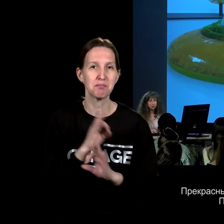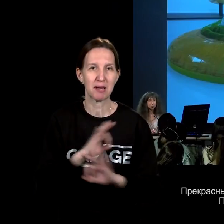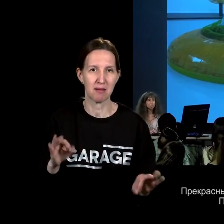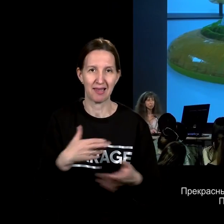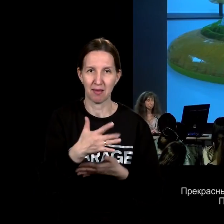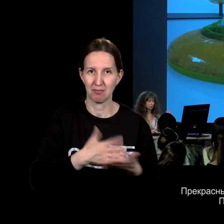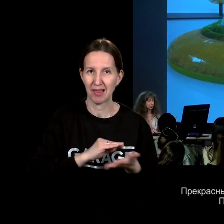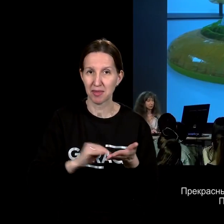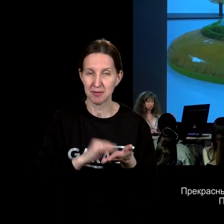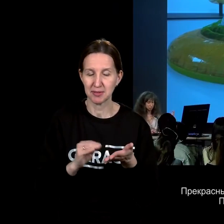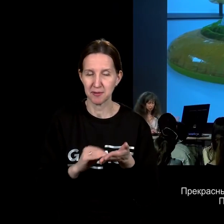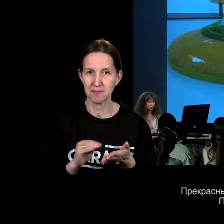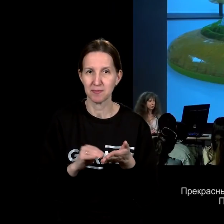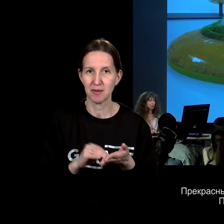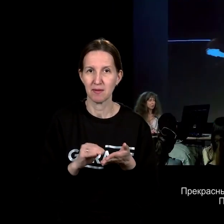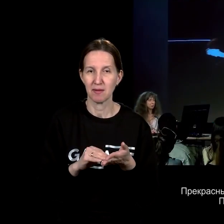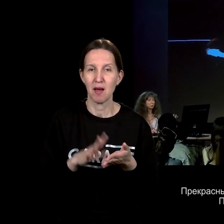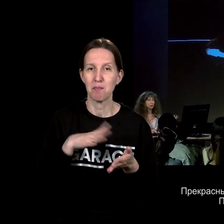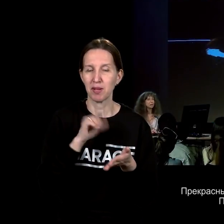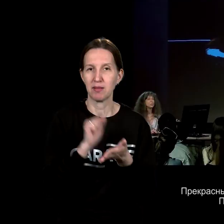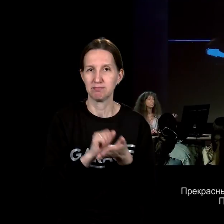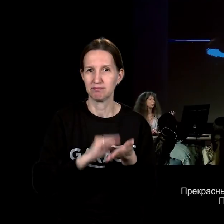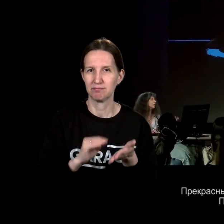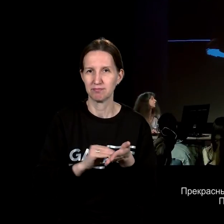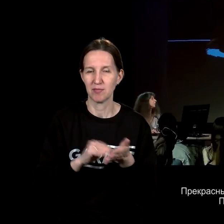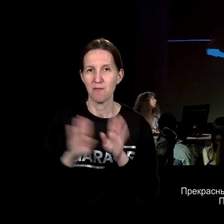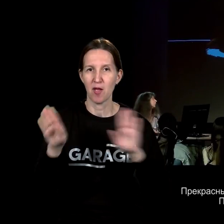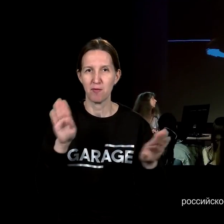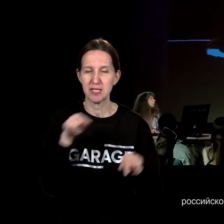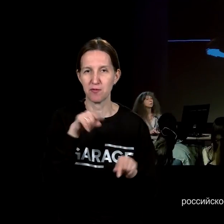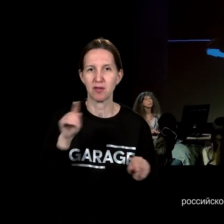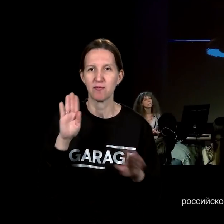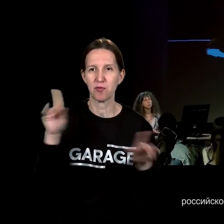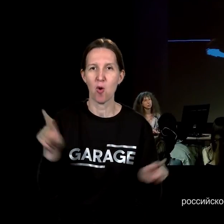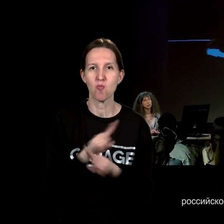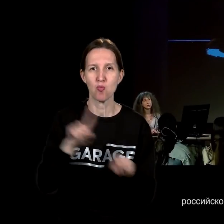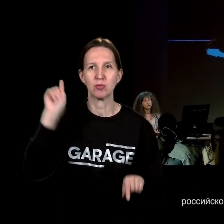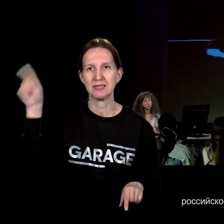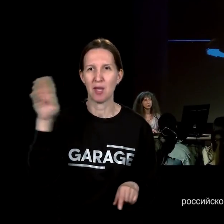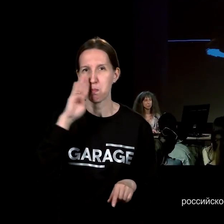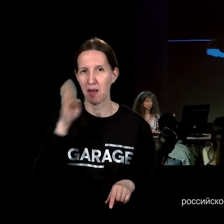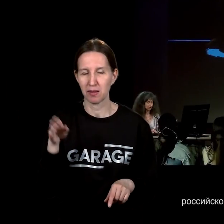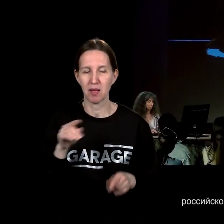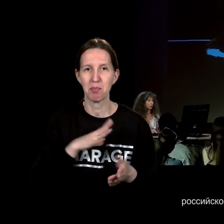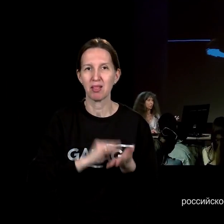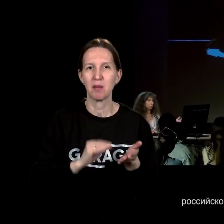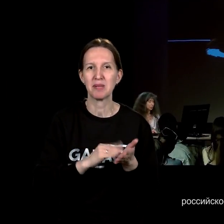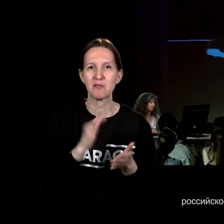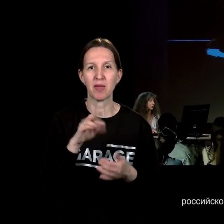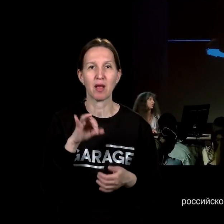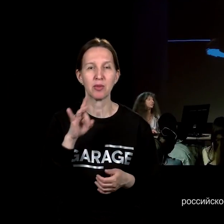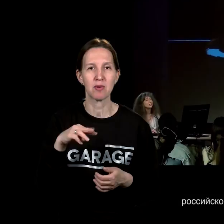прекрасный текст, который появился в ретроспективе Пономаренко в Бельгийском музее, был написан Виктором Мезиано, которого